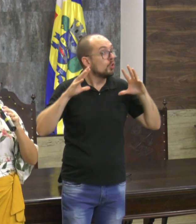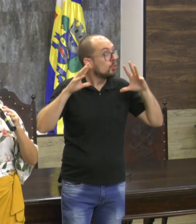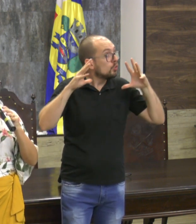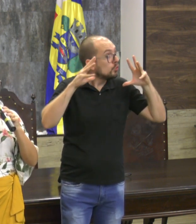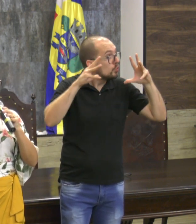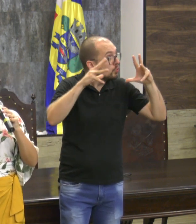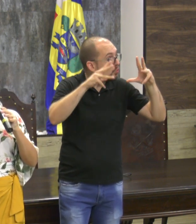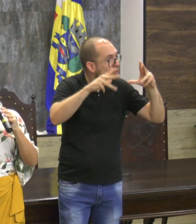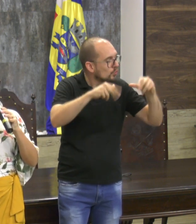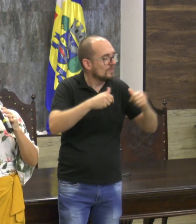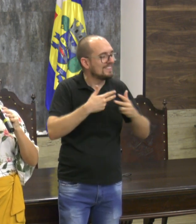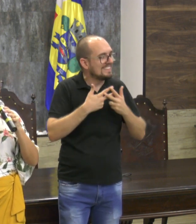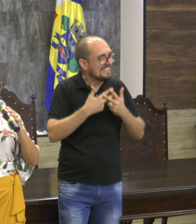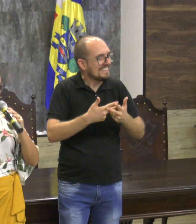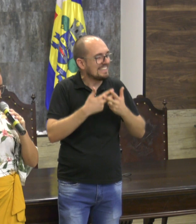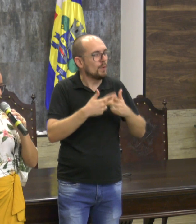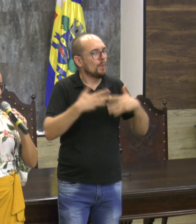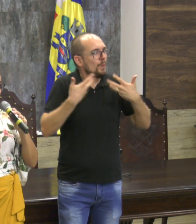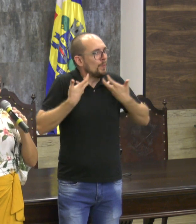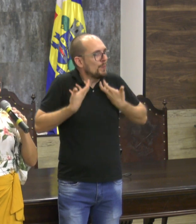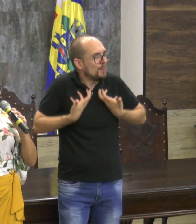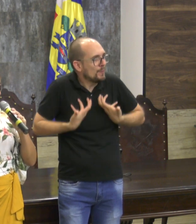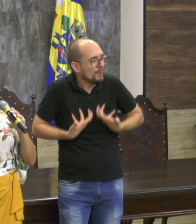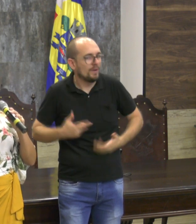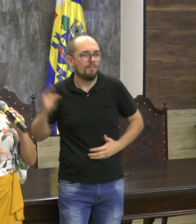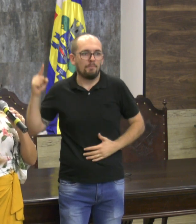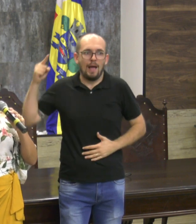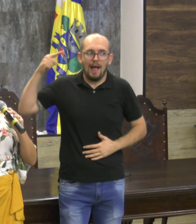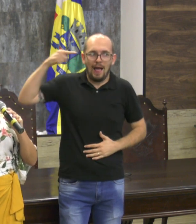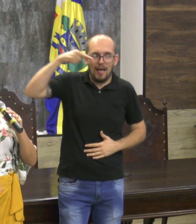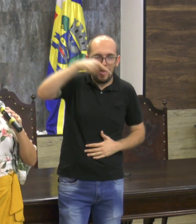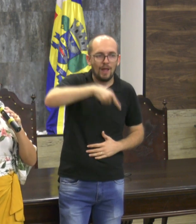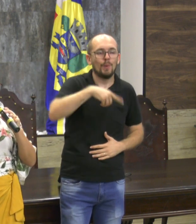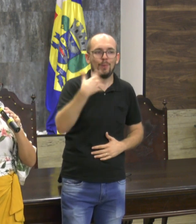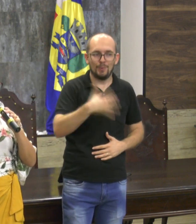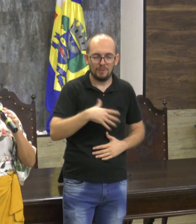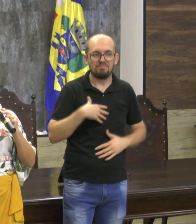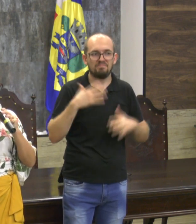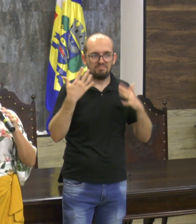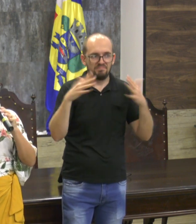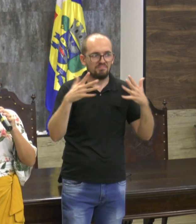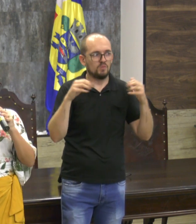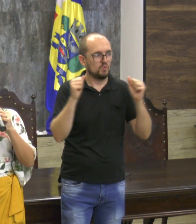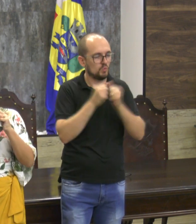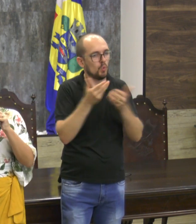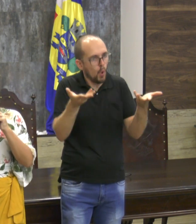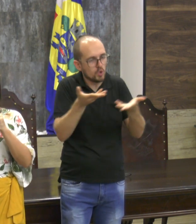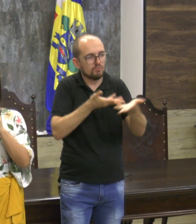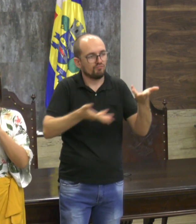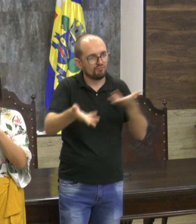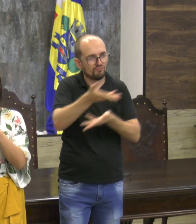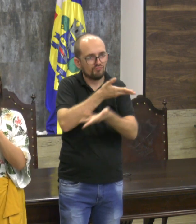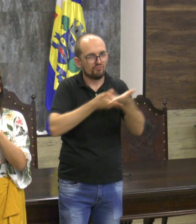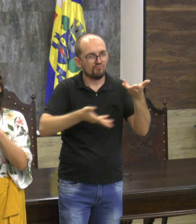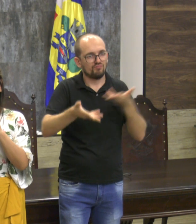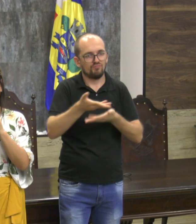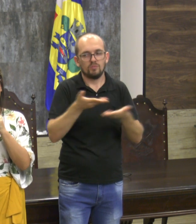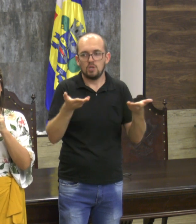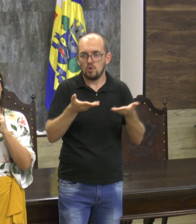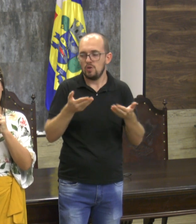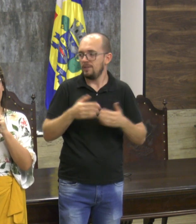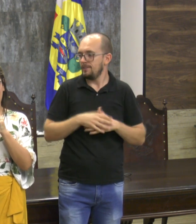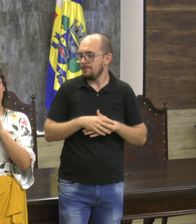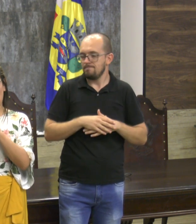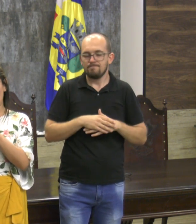vocês, a paciência, né, por dedicar o tempo a vivenciar com a gente, compartilhar essa, né,